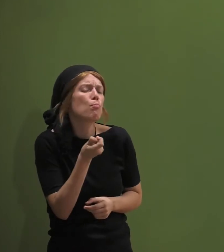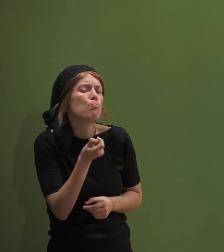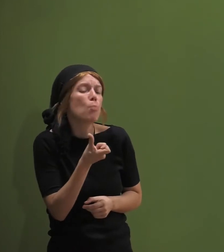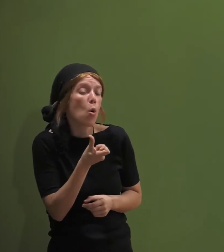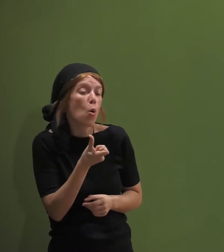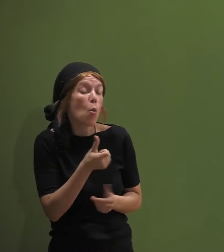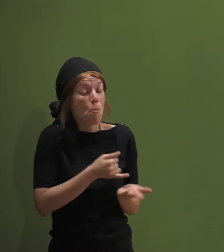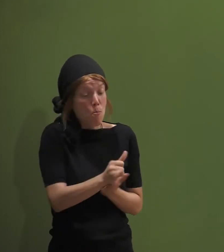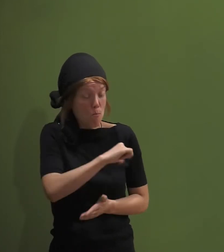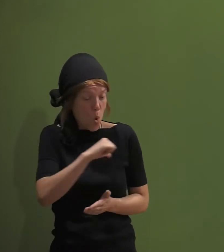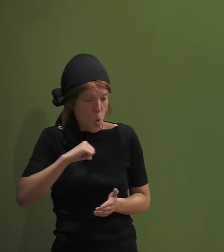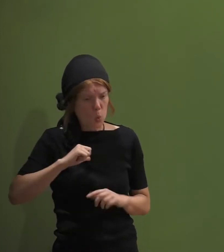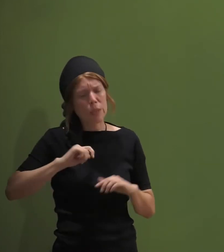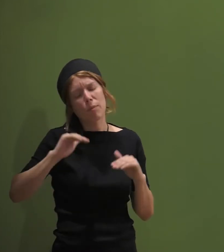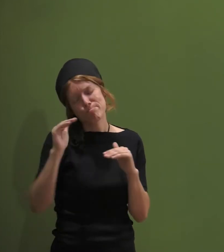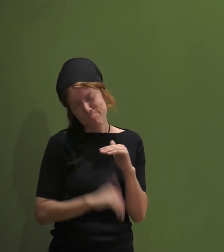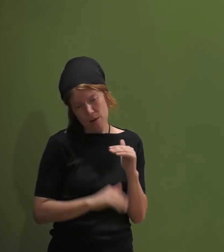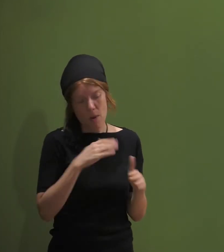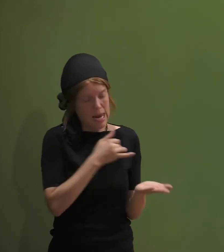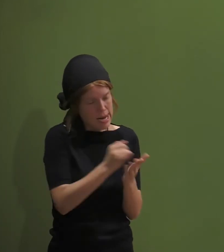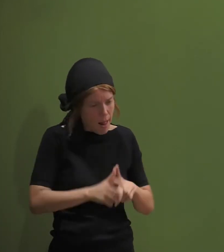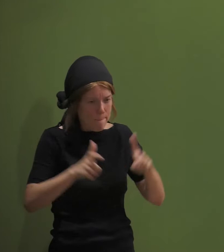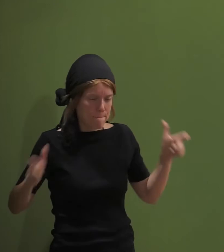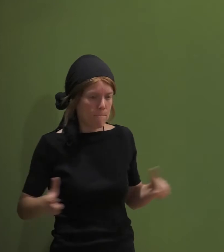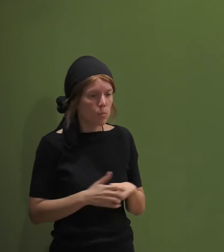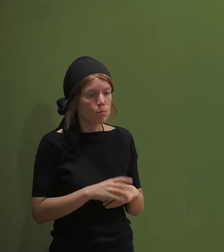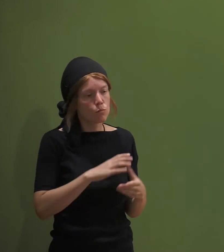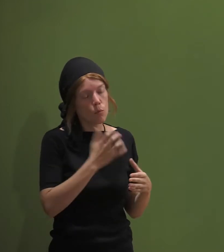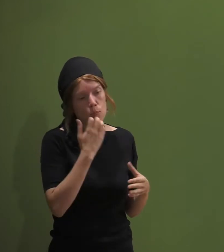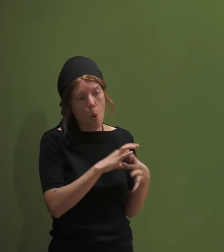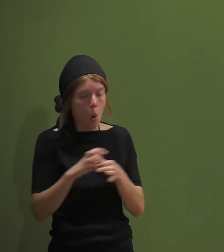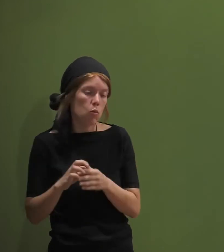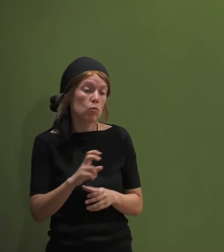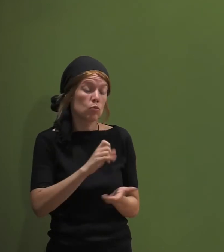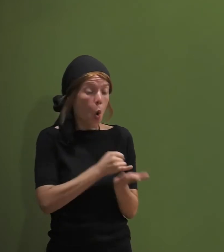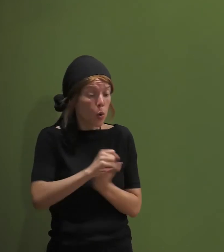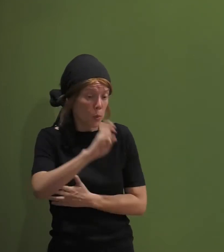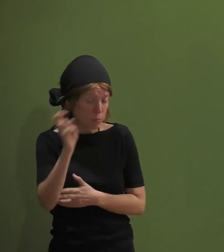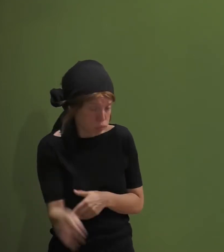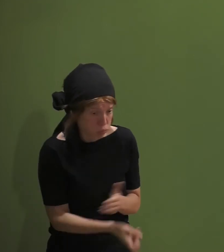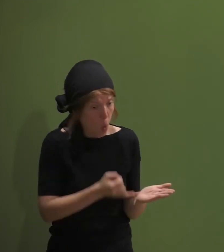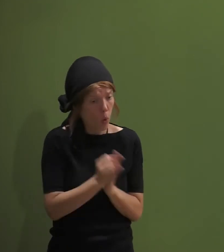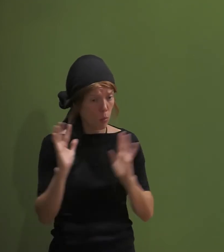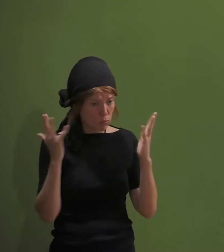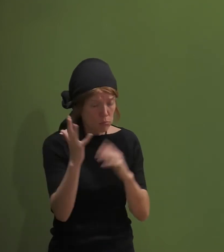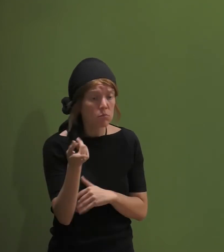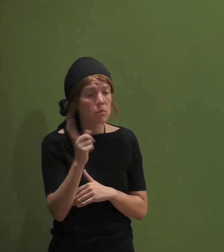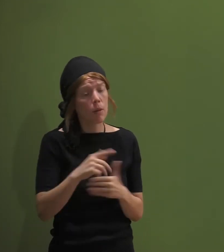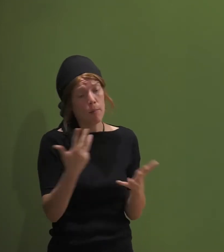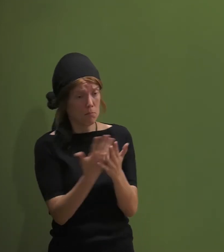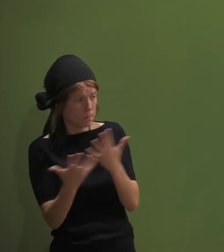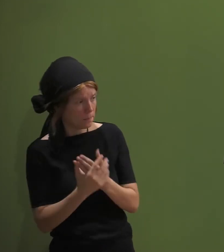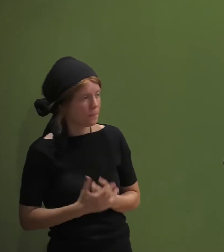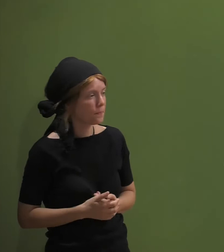del monocultivo para aumentar la biodiversidad en los sistemas agrarios, a través del uso de policultivos, cultivos agroforestales y cultivos